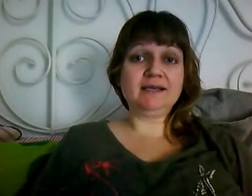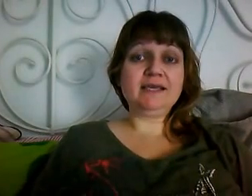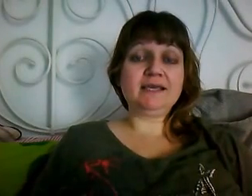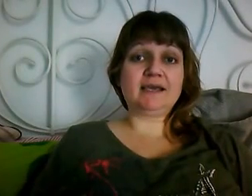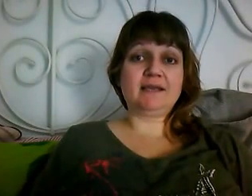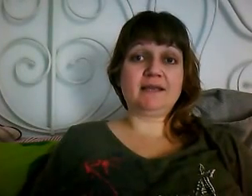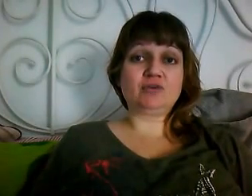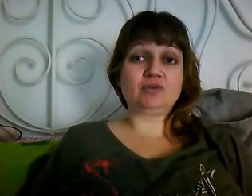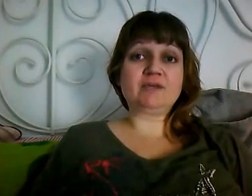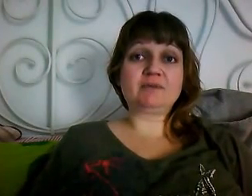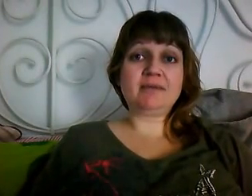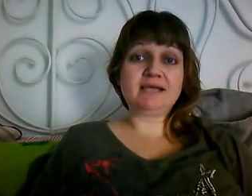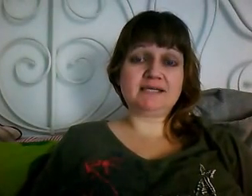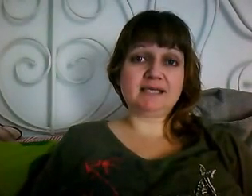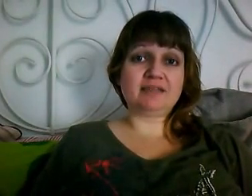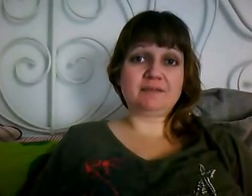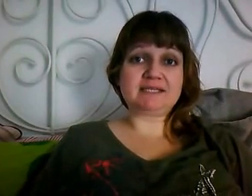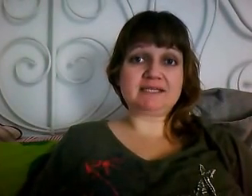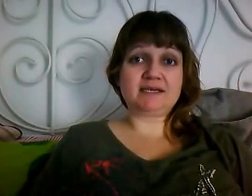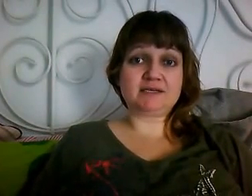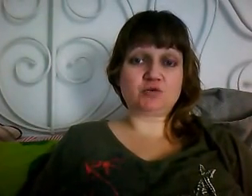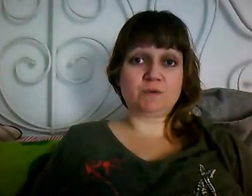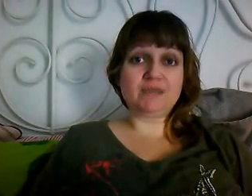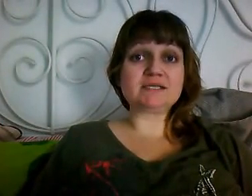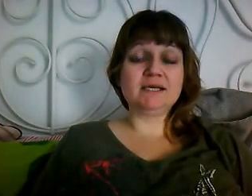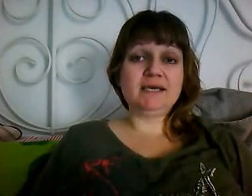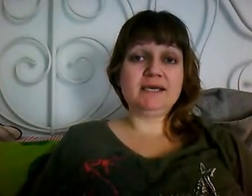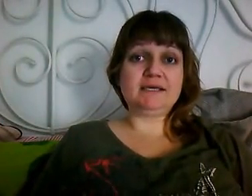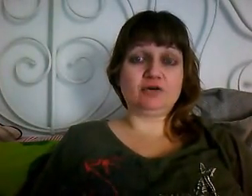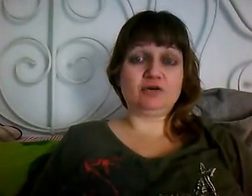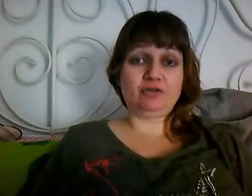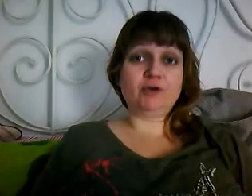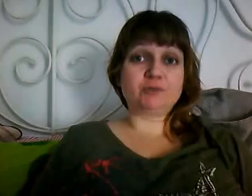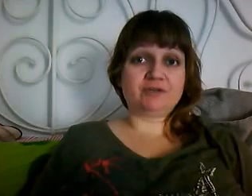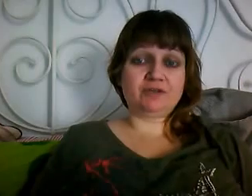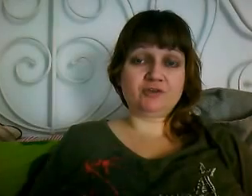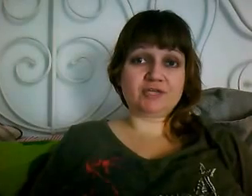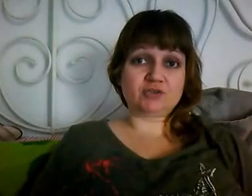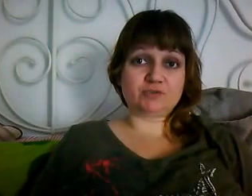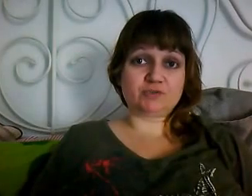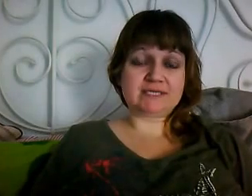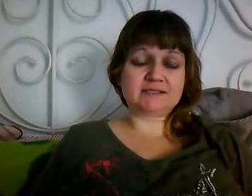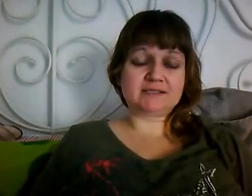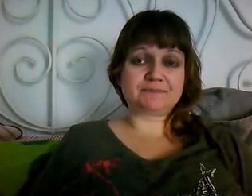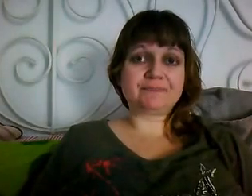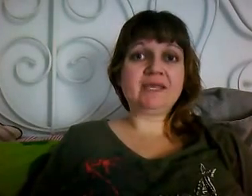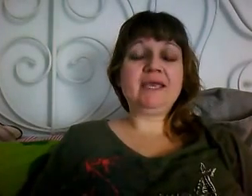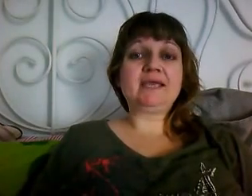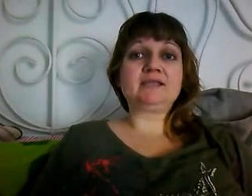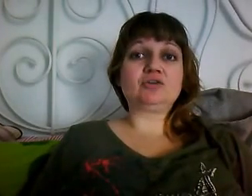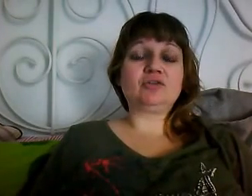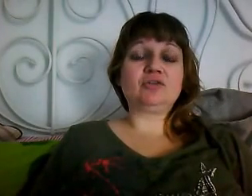y cada vez son las mamás las que hacen masajes a sus bebés y conocen los beneficios de estos masajes. Entonces,